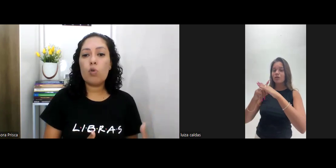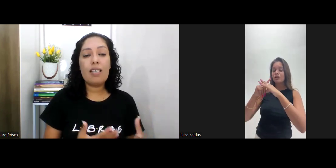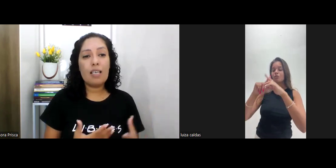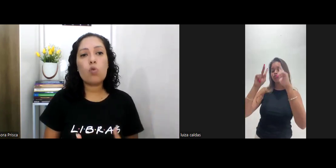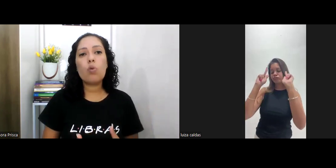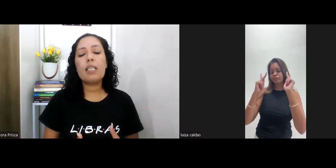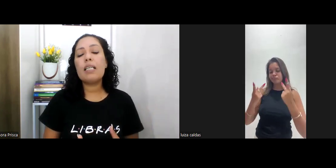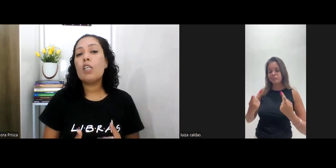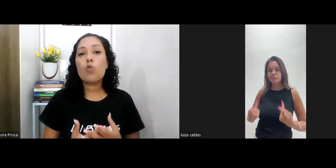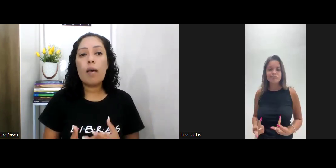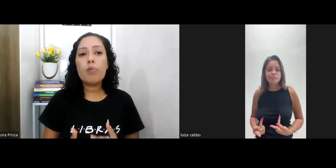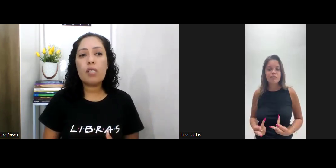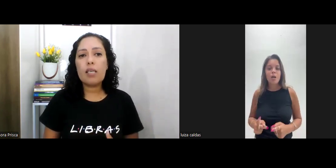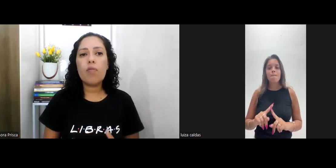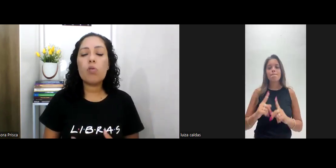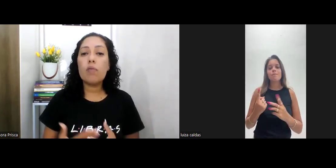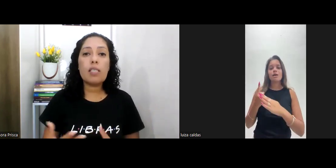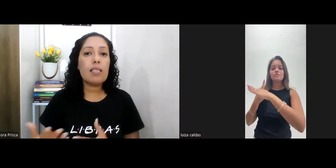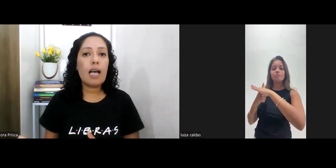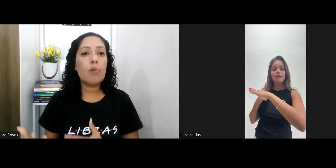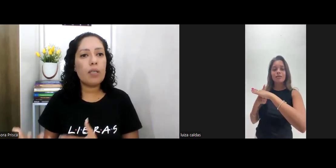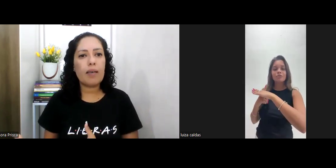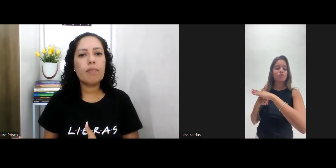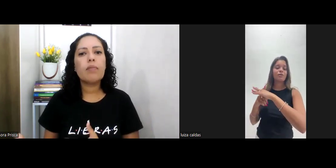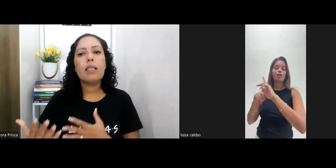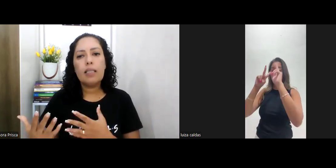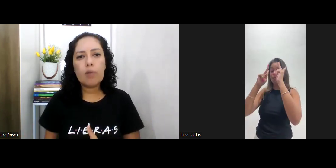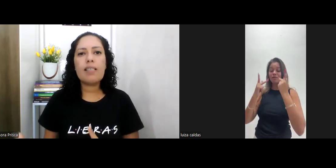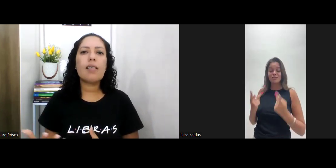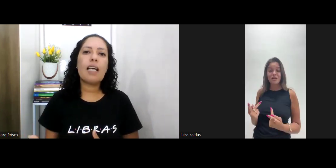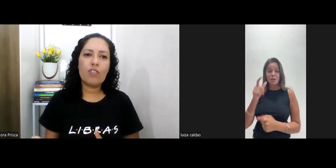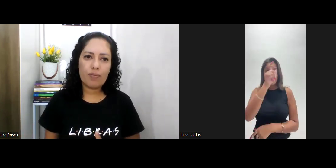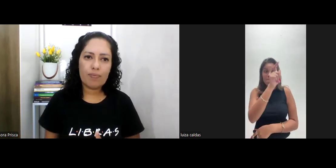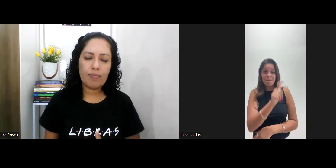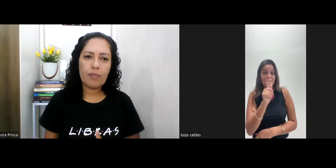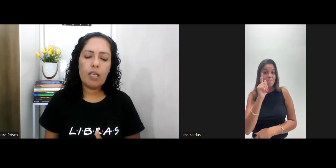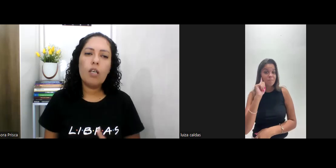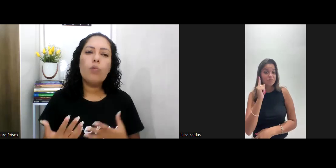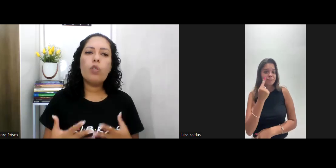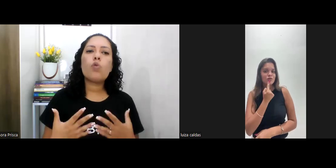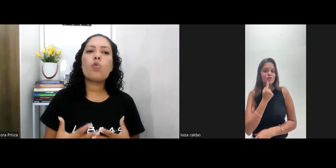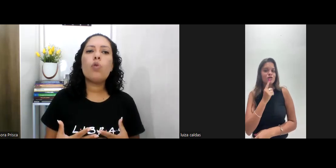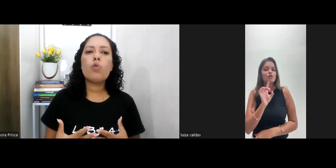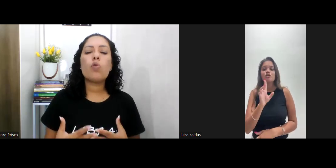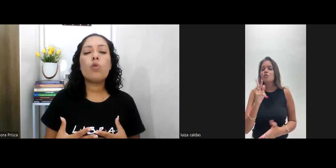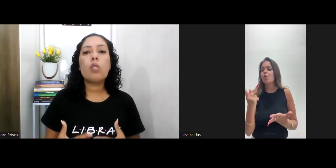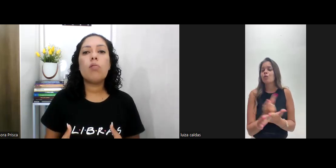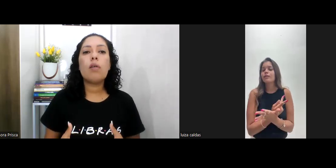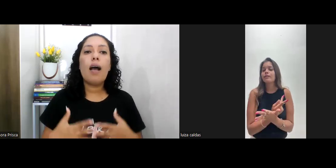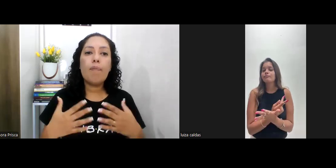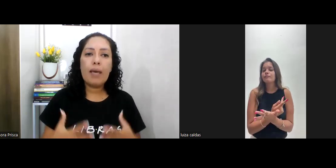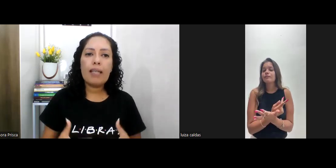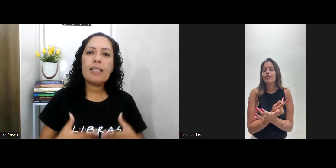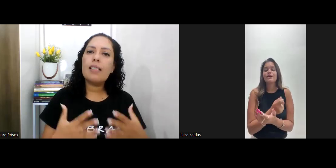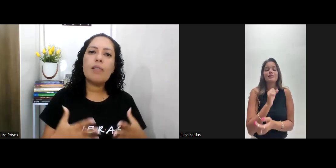humanizado para a pessoa que é surda só é possível se você sabe o quê? Língua de sinais. Muitos surdos